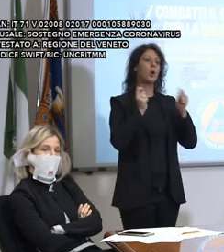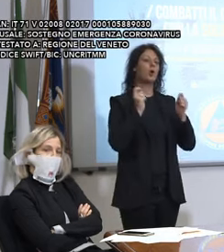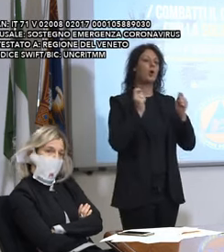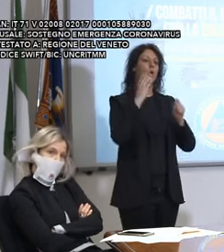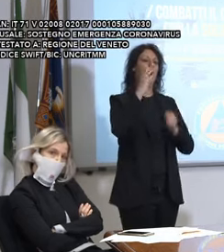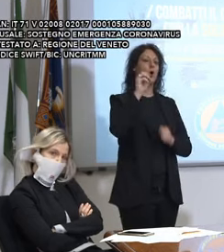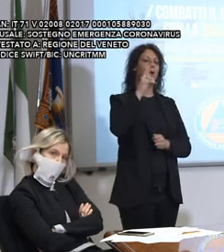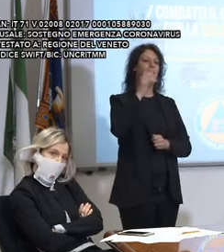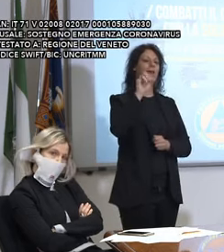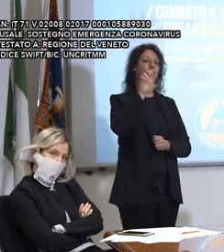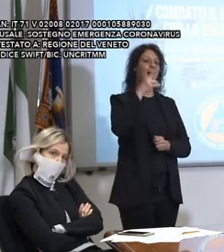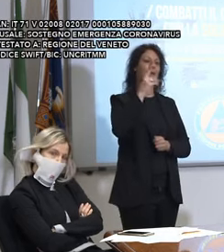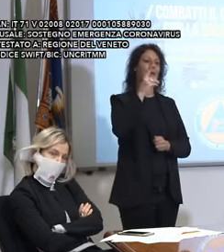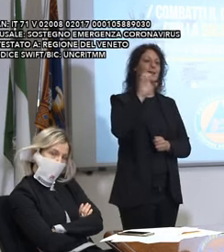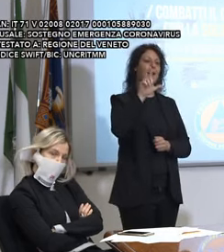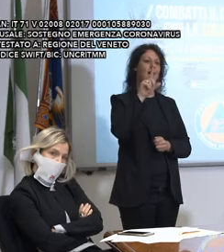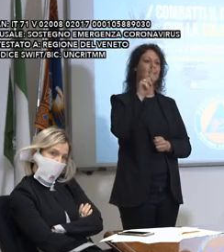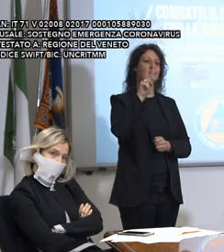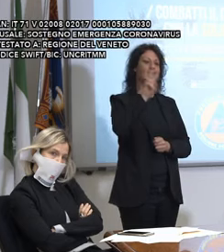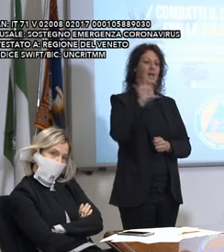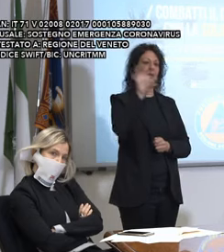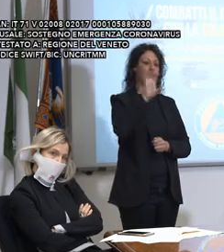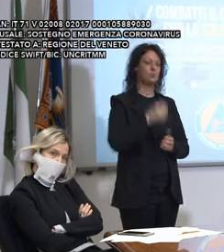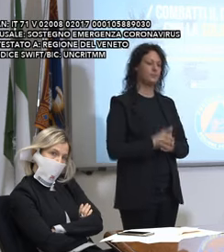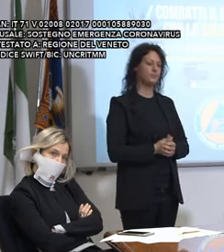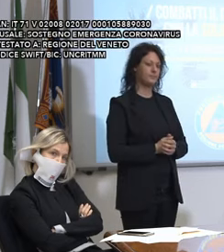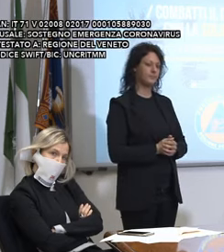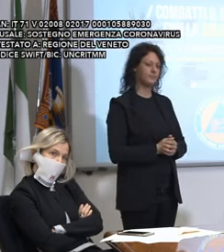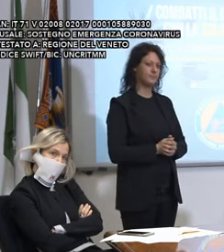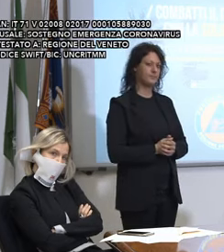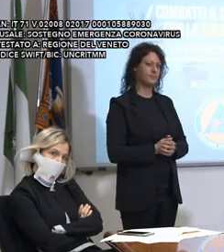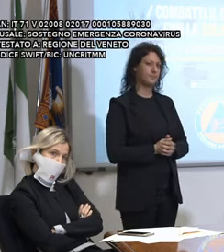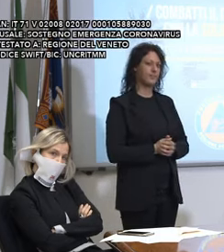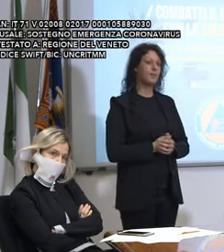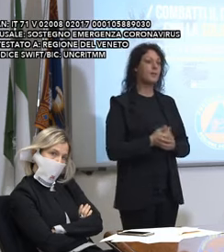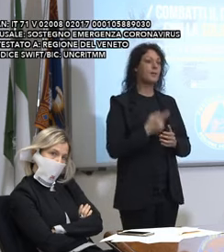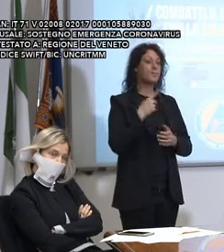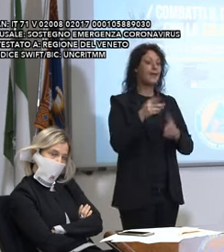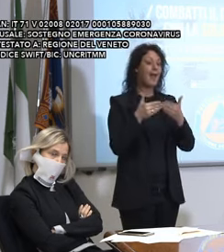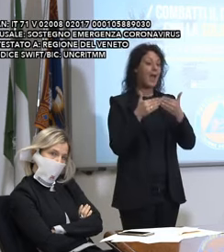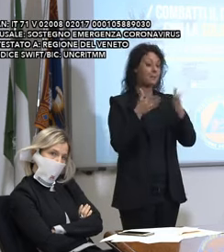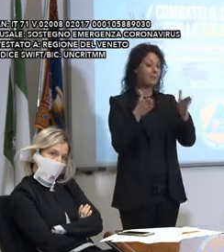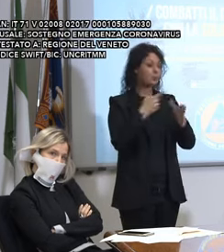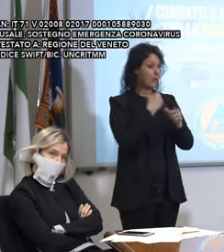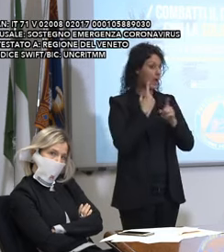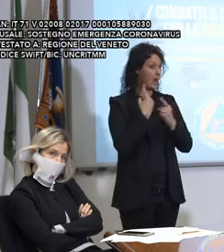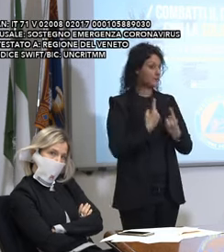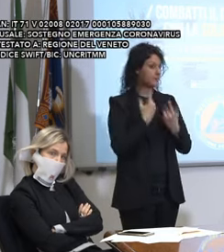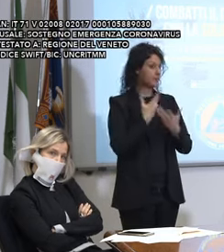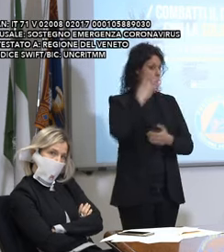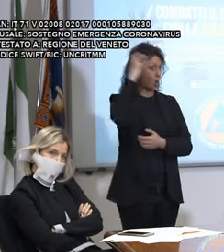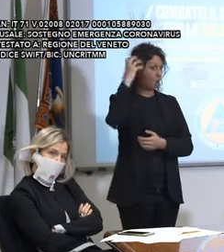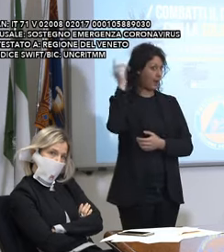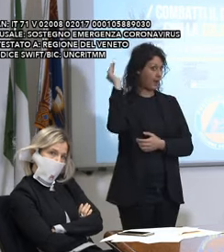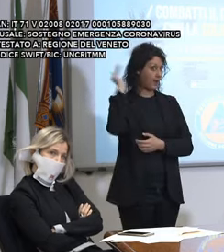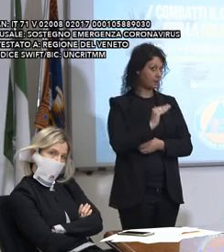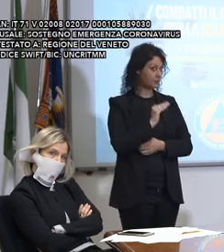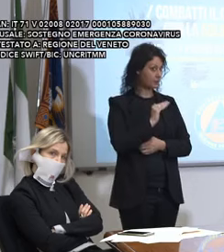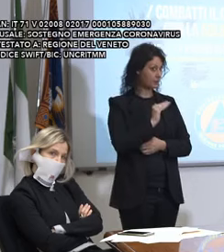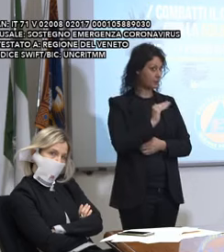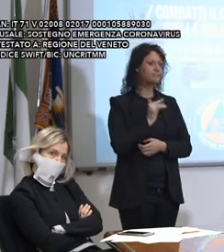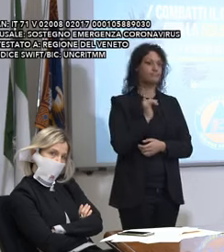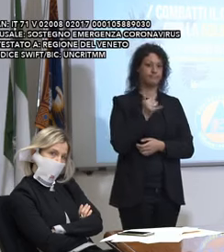cose. Per le riaperture, si attendono delle linee guida dal governo? Sì. Avete un'idea se potranno